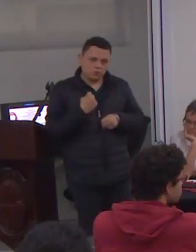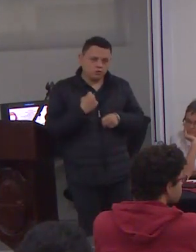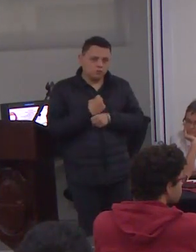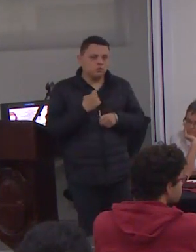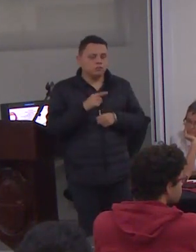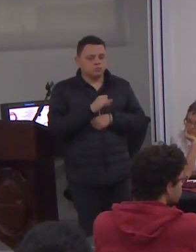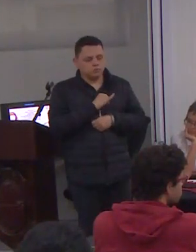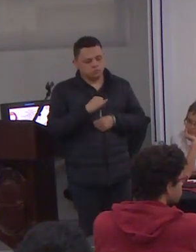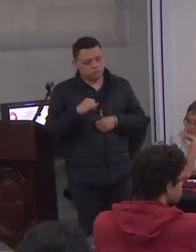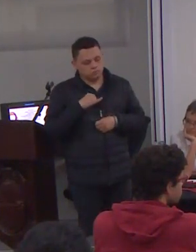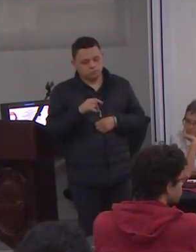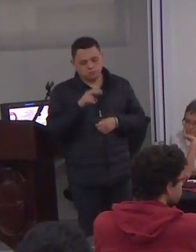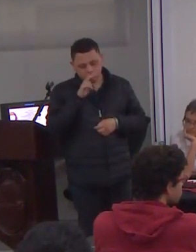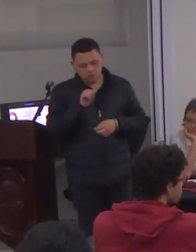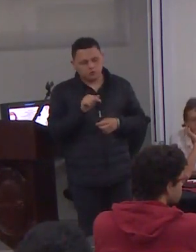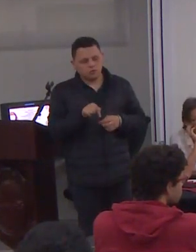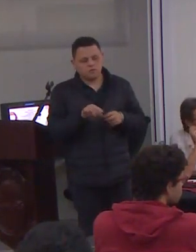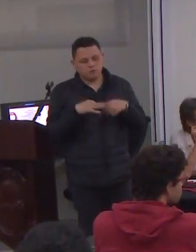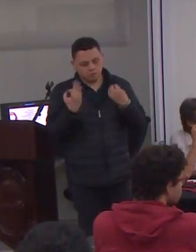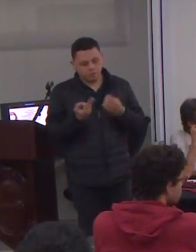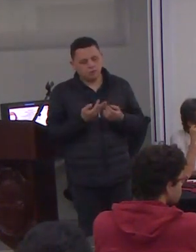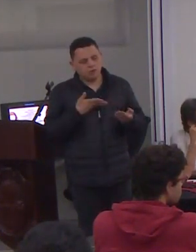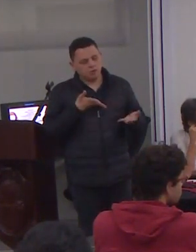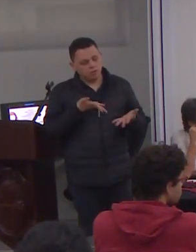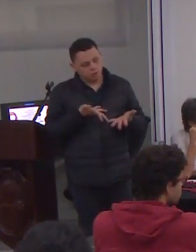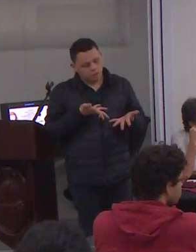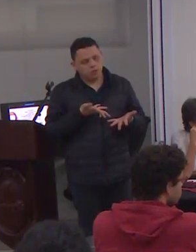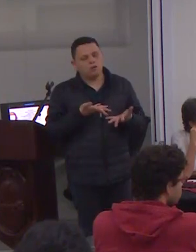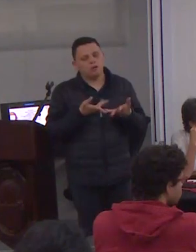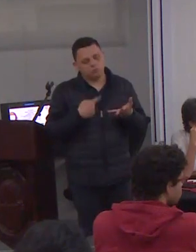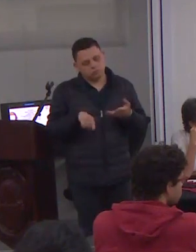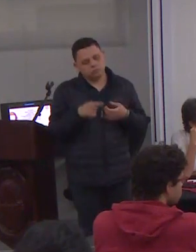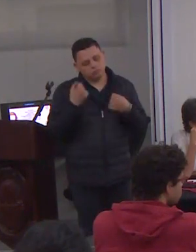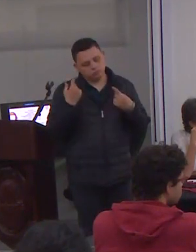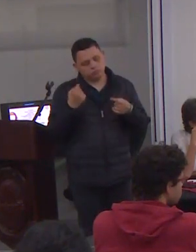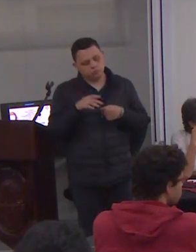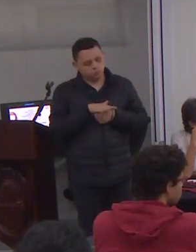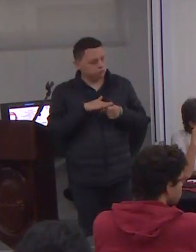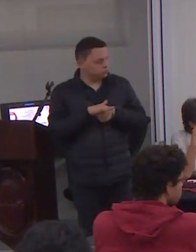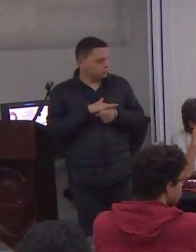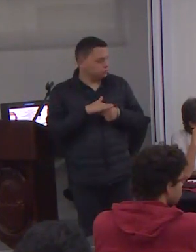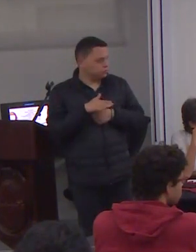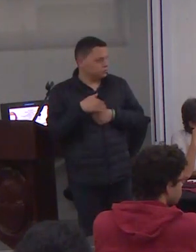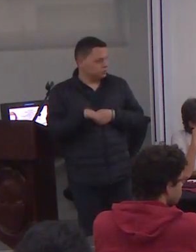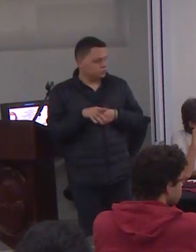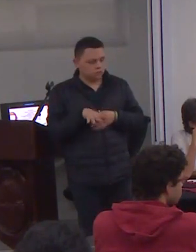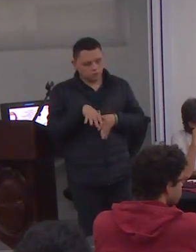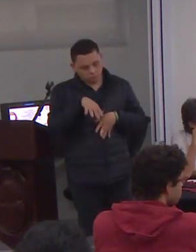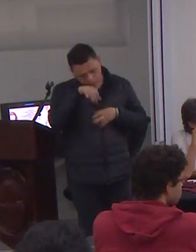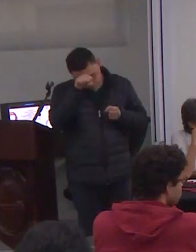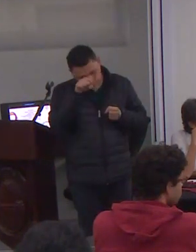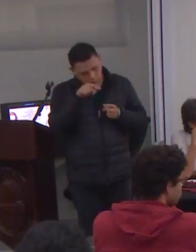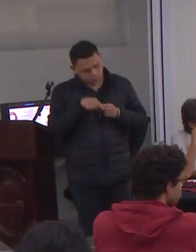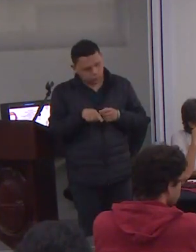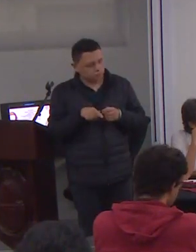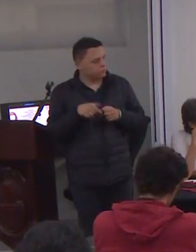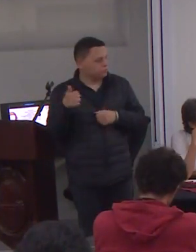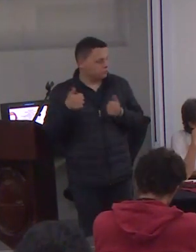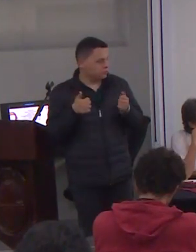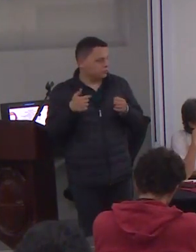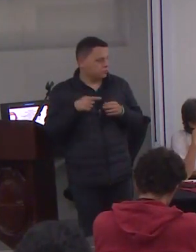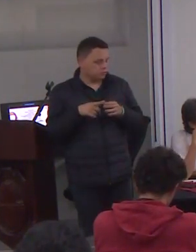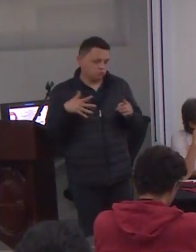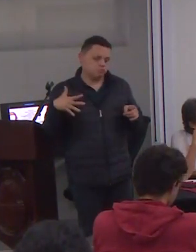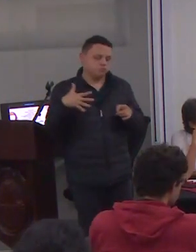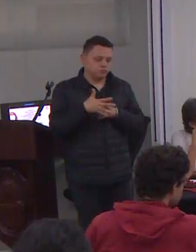individual con la niña y con la familia se pudo pues como llegar a esa situación que era era más un aprendizaje que venía digamos